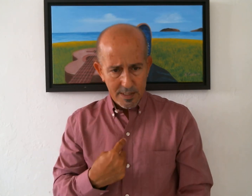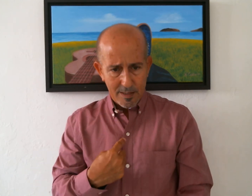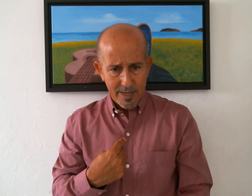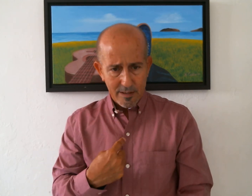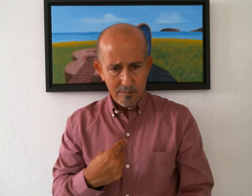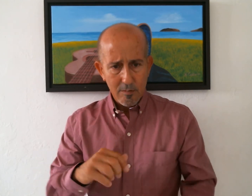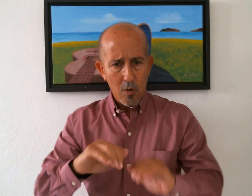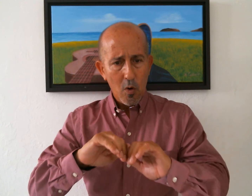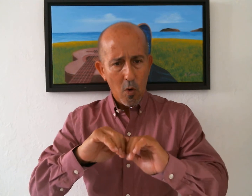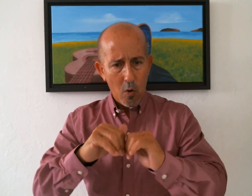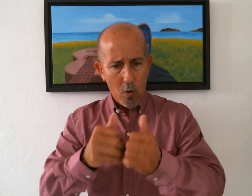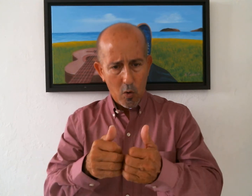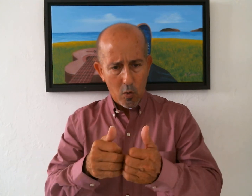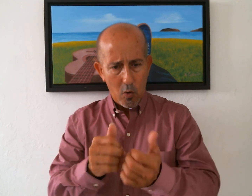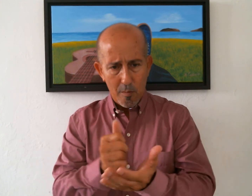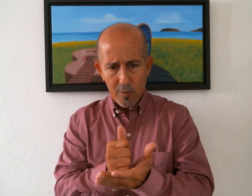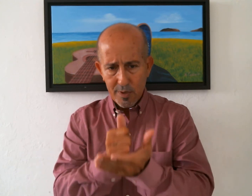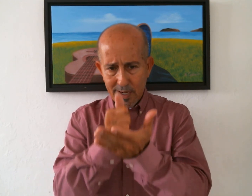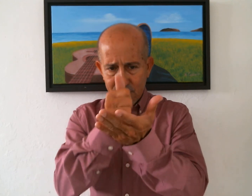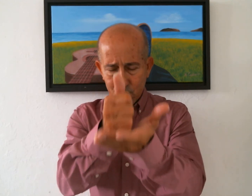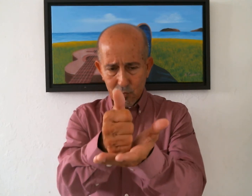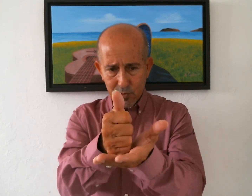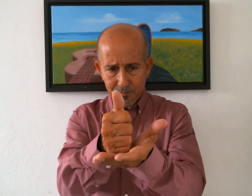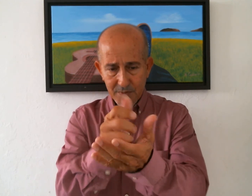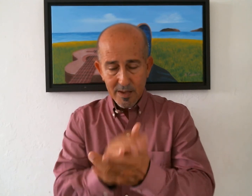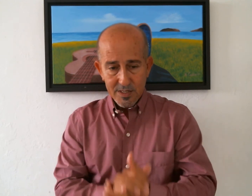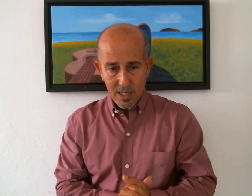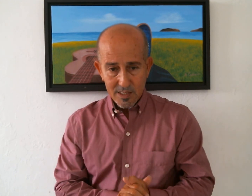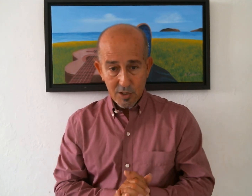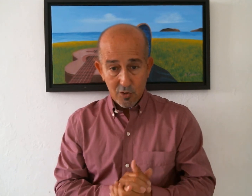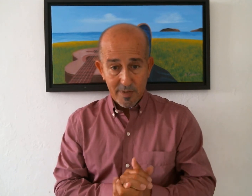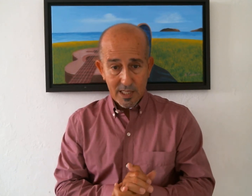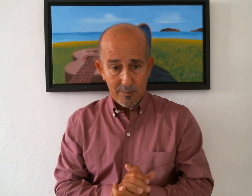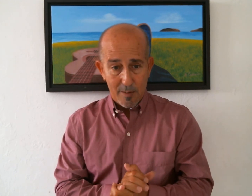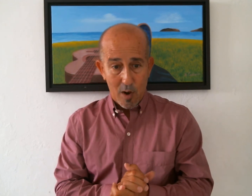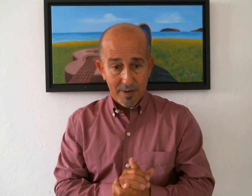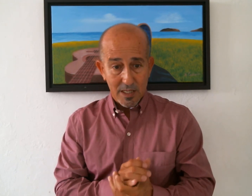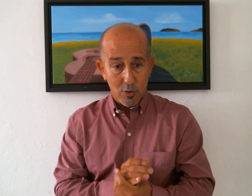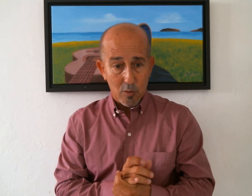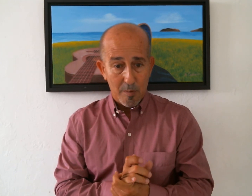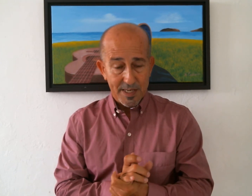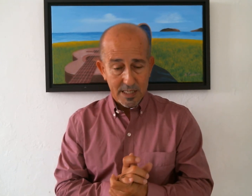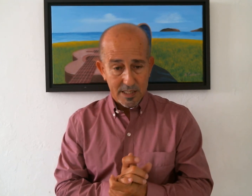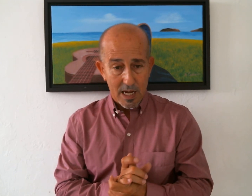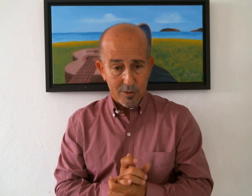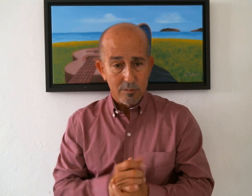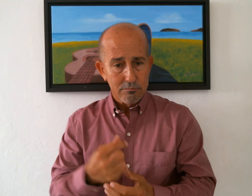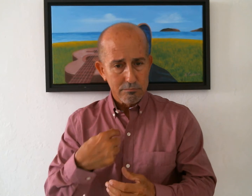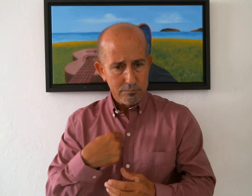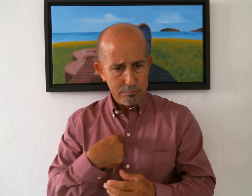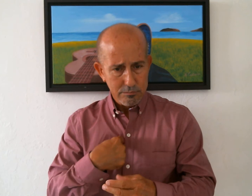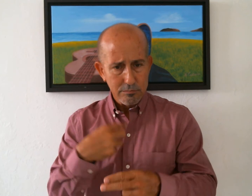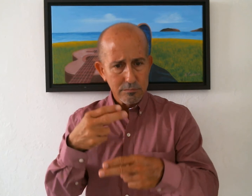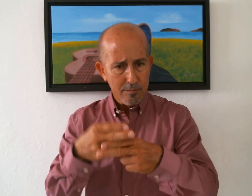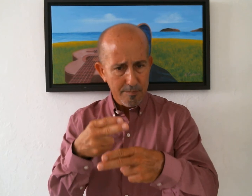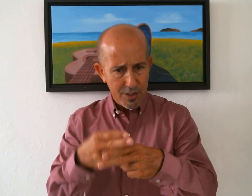Dígame cómo le ayudo. Ya anteriormente habíamos aprendido cómo presentarnos. Mi